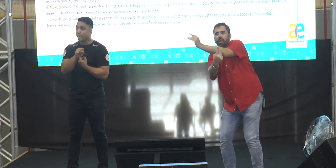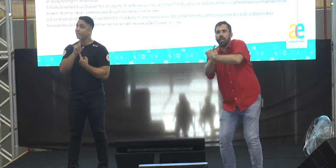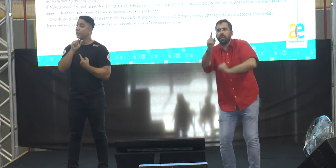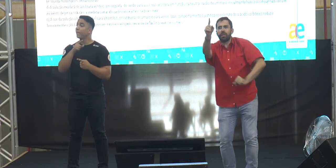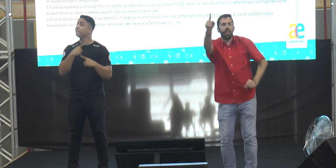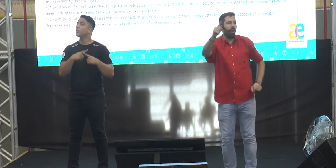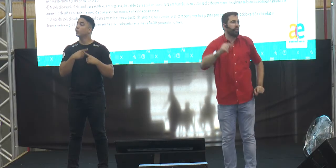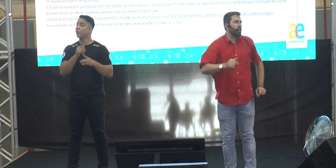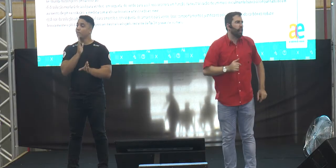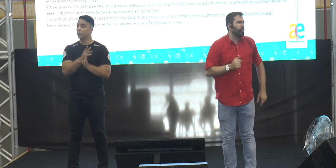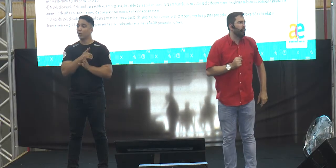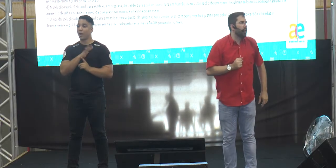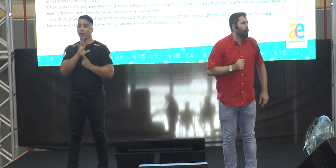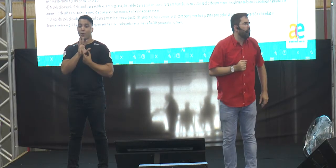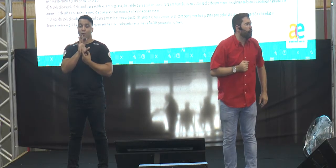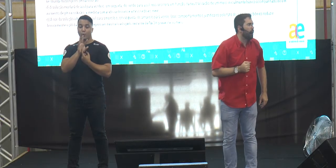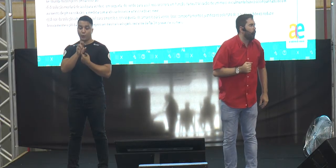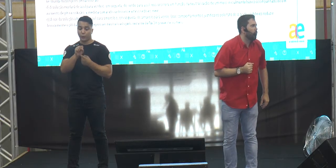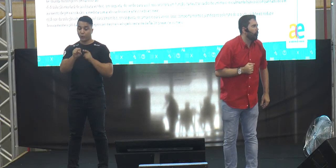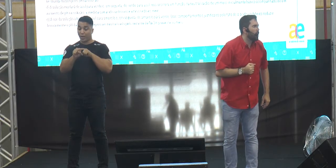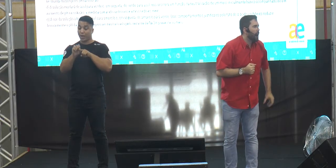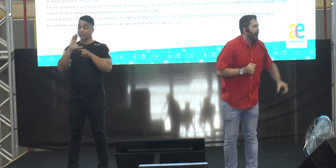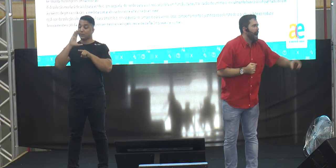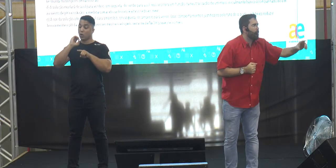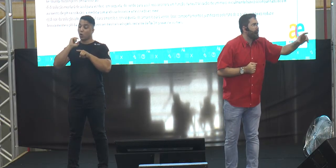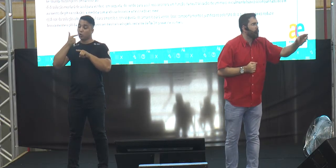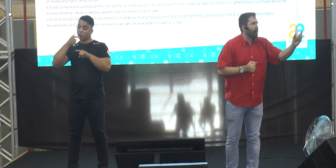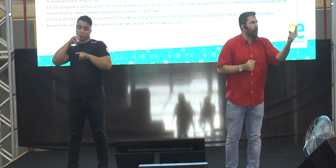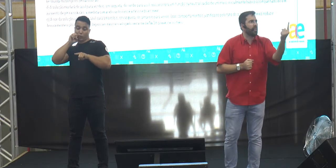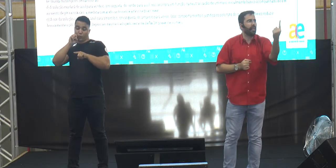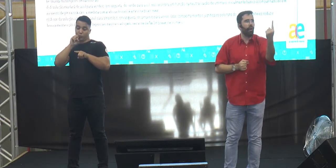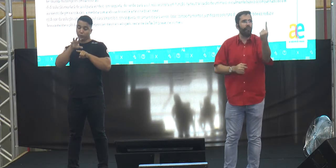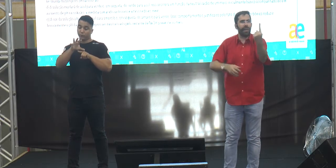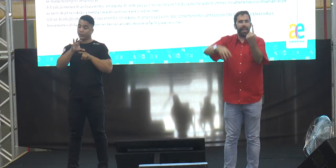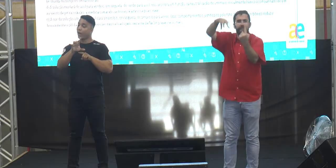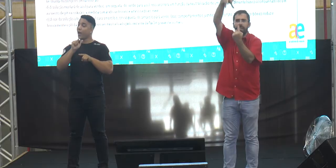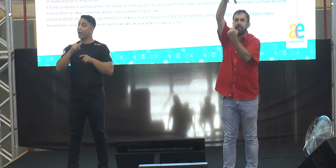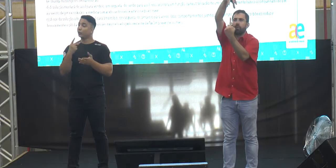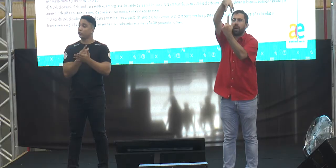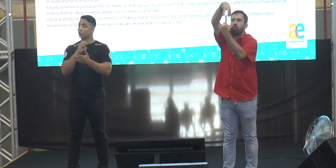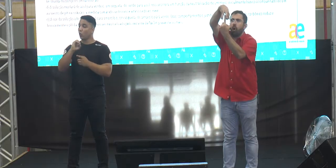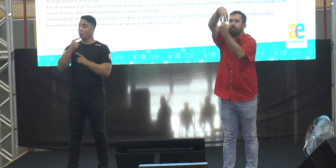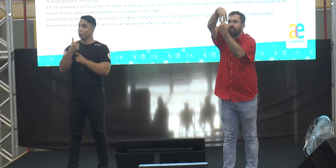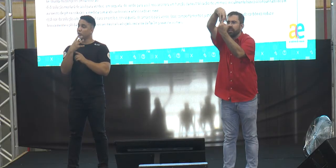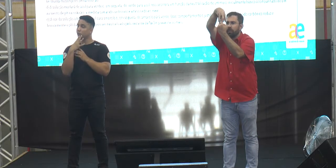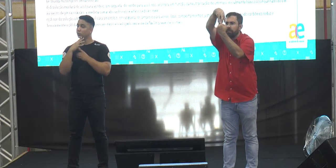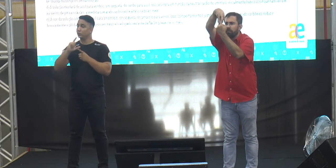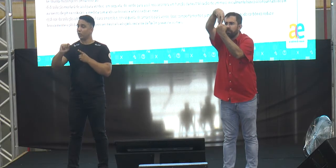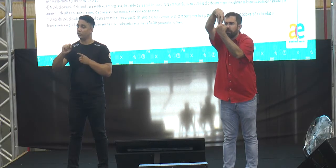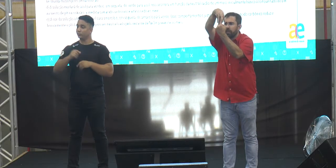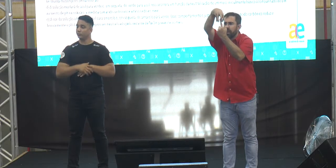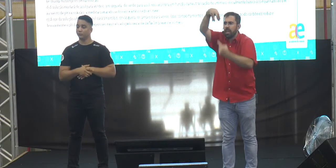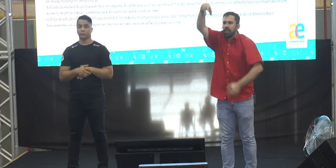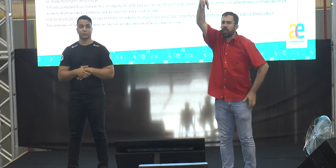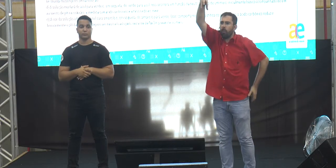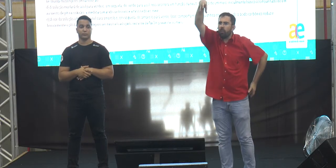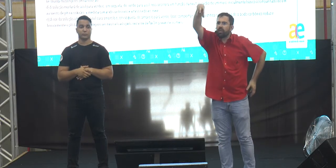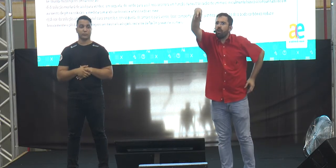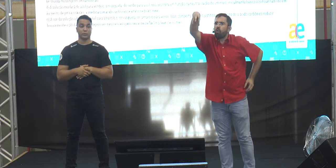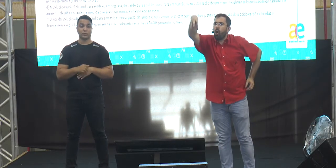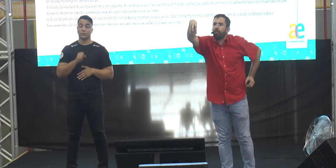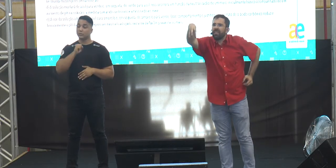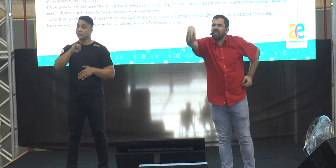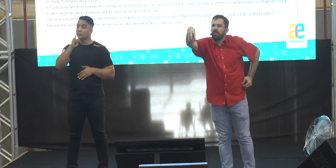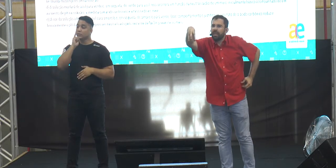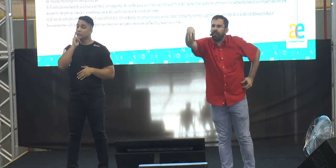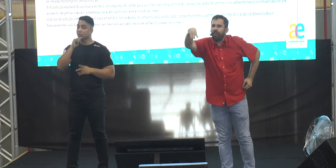oxigênio. Sem oxigênio não tem combustão. É a mesma coisa que você ter uma vela acesa e botar um copo em cima. Se eu